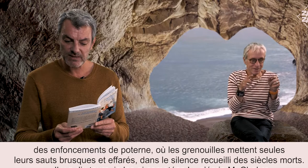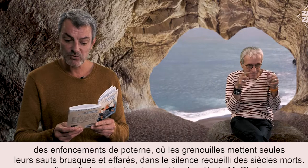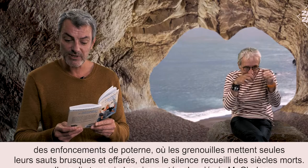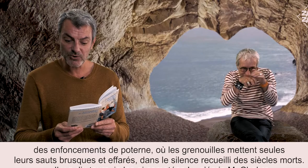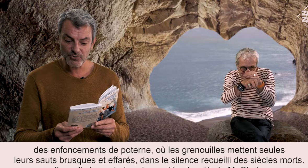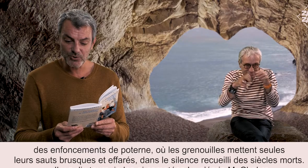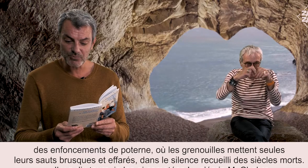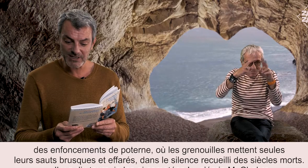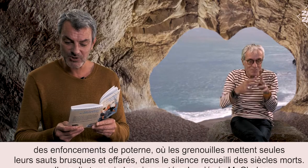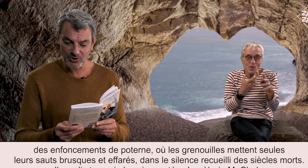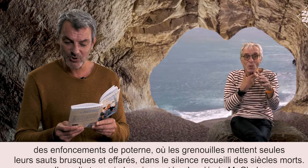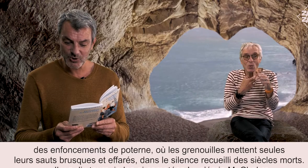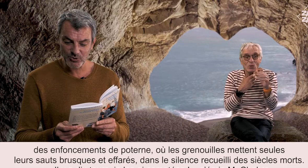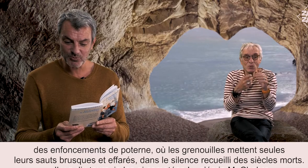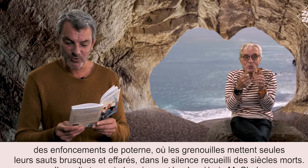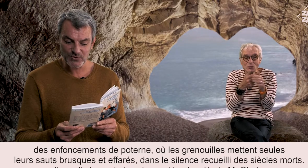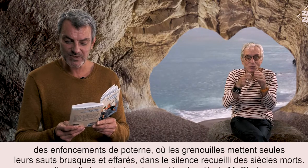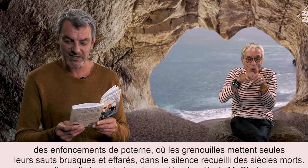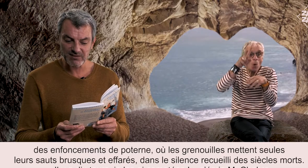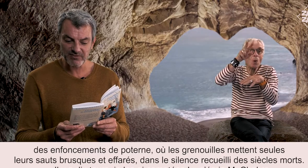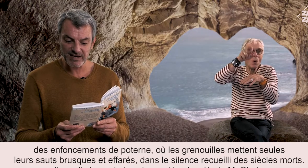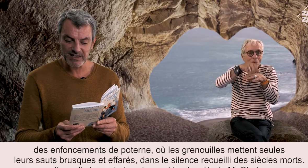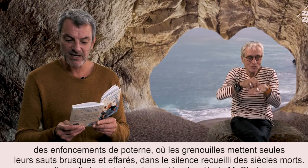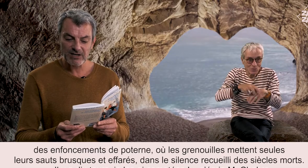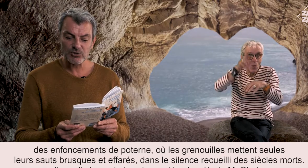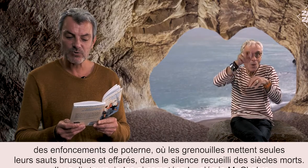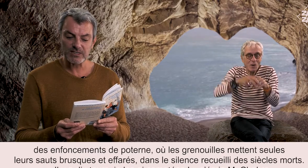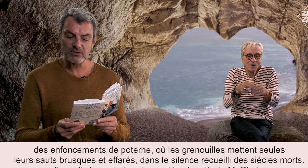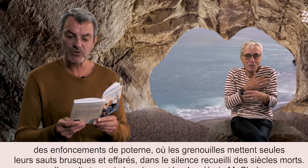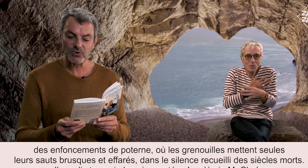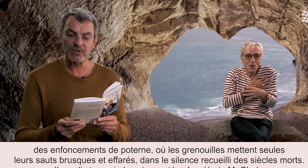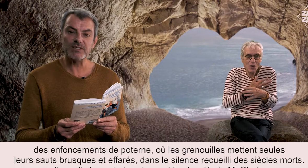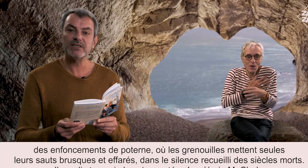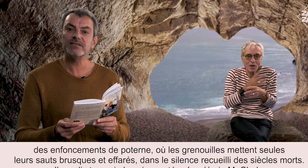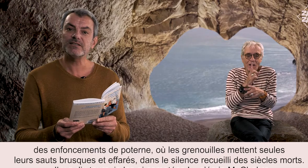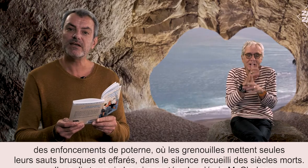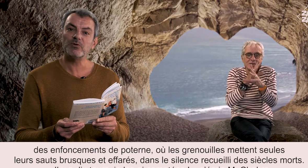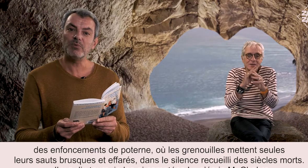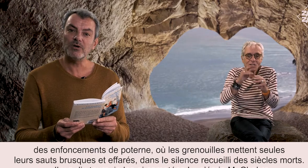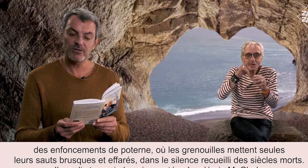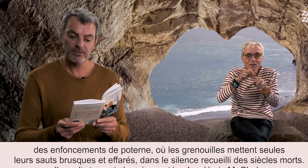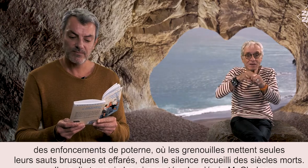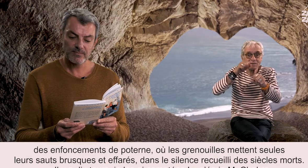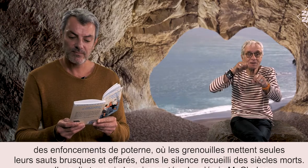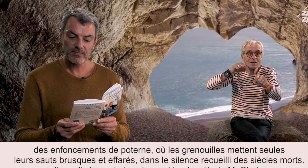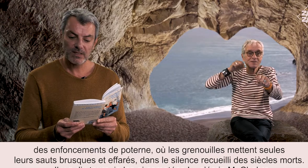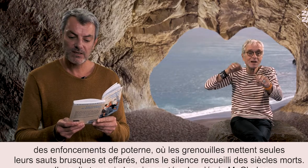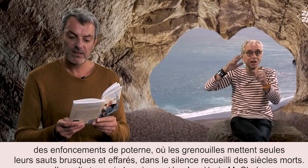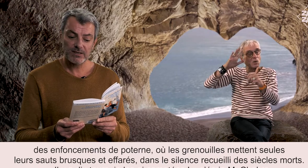poterne où les grenouilles mettent seules leurs seaux brusques et effarés dans le silence recueilli des siècles morts.